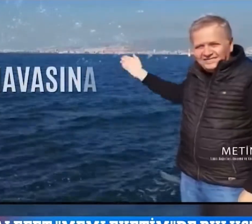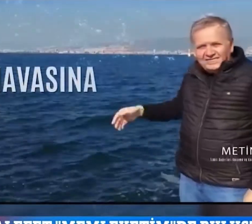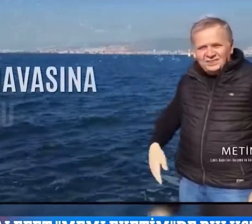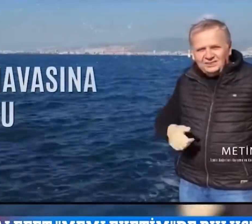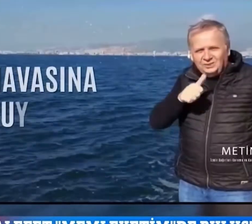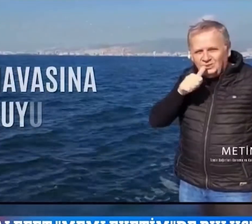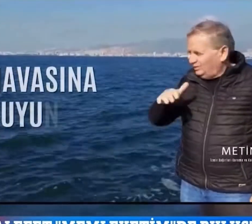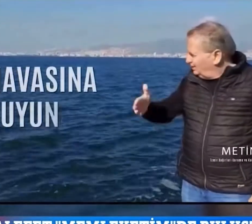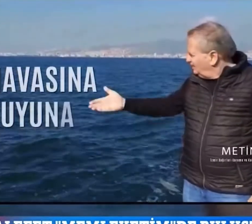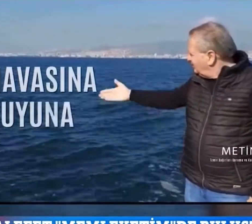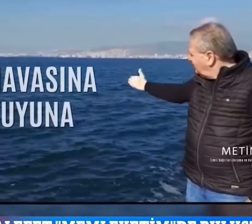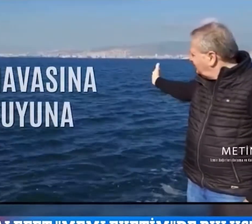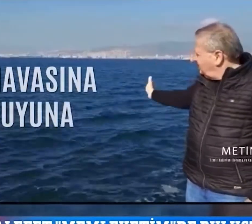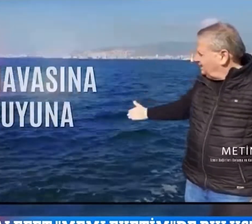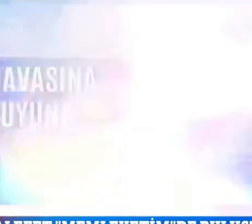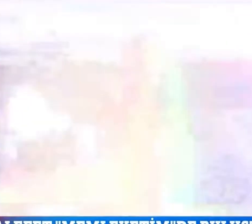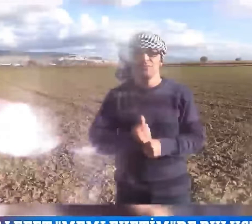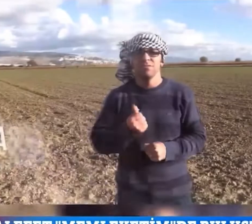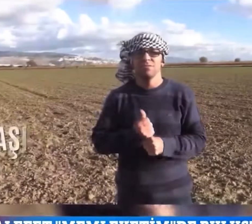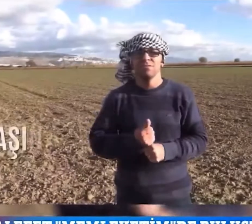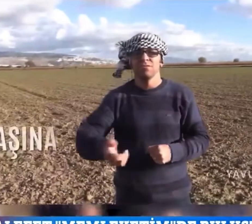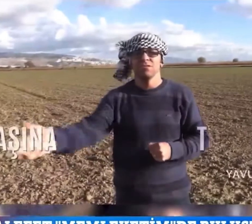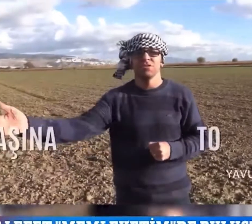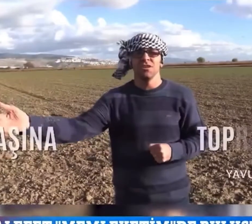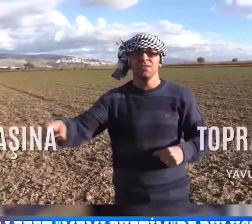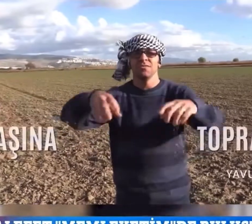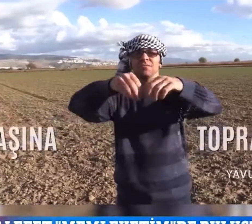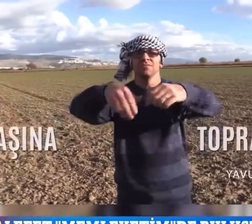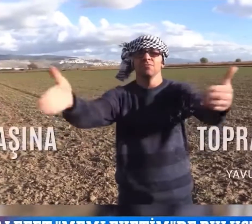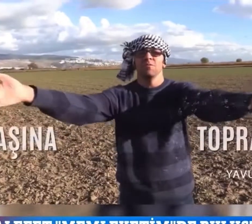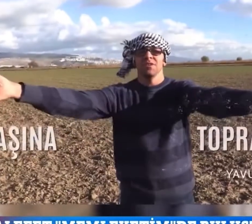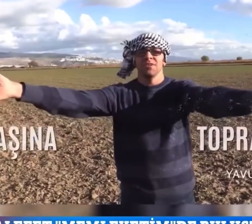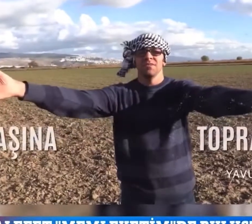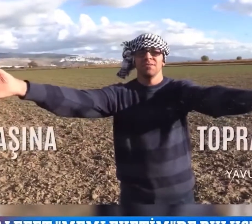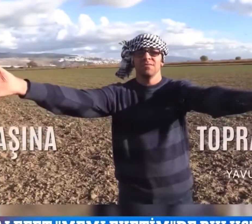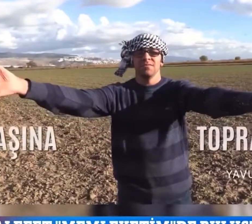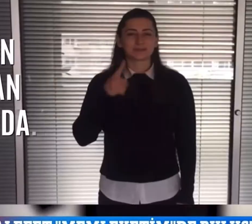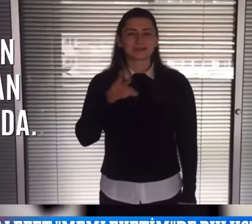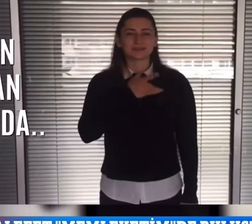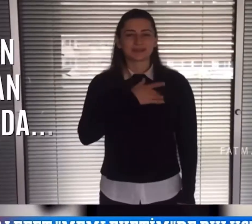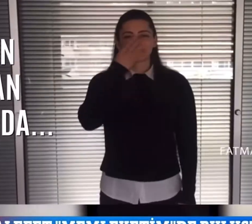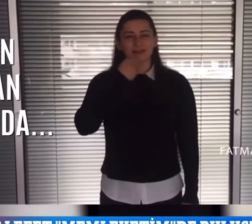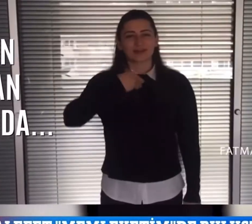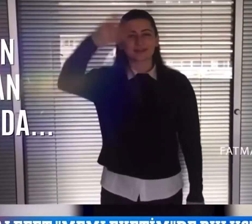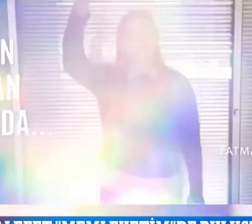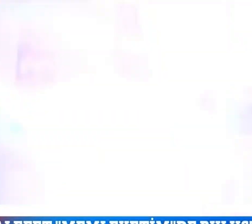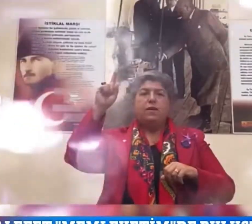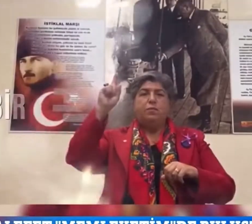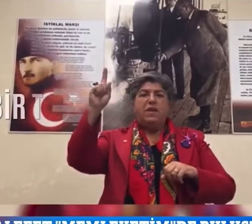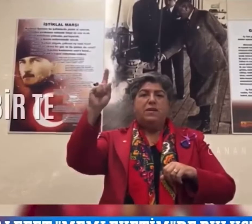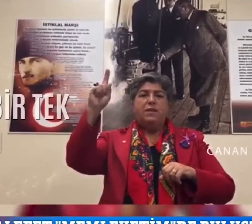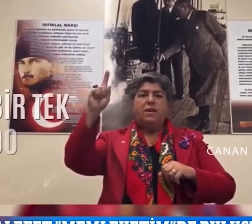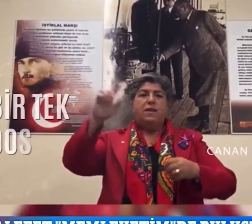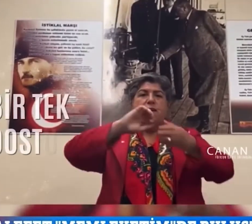Havasına, suyuna, taşına, toprağına bin can feda bir